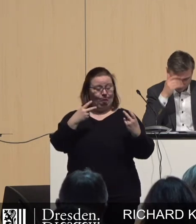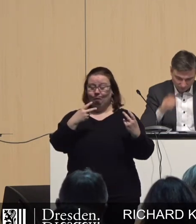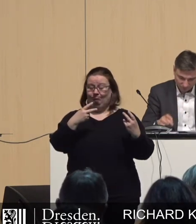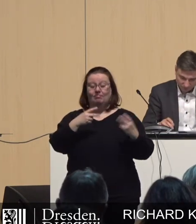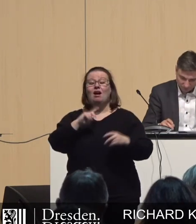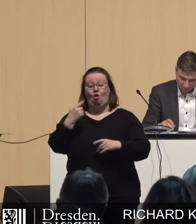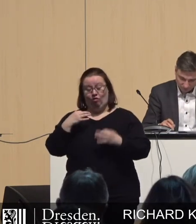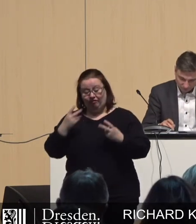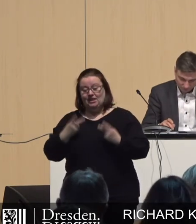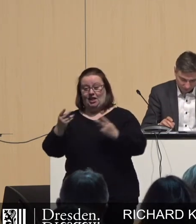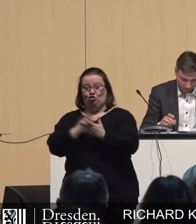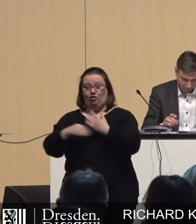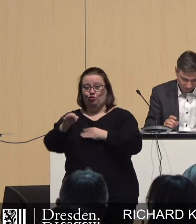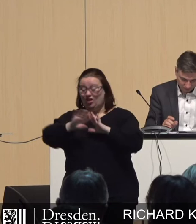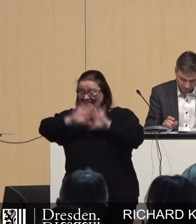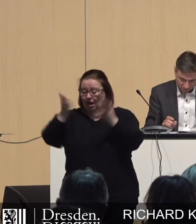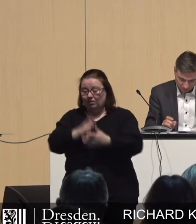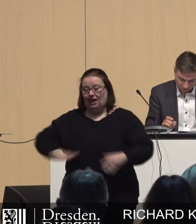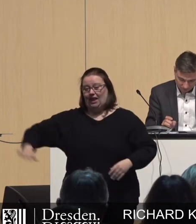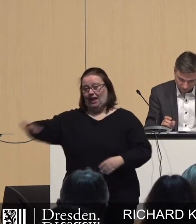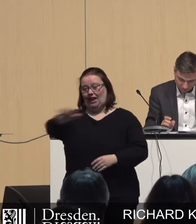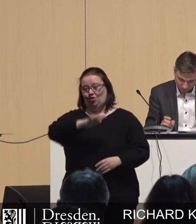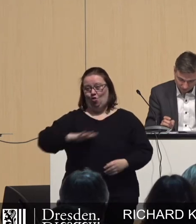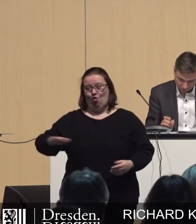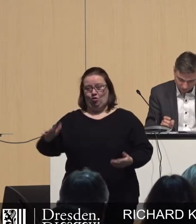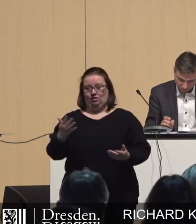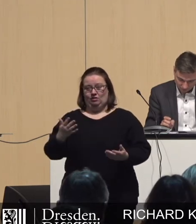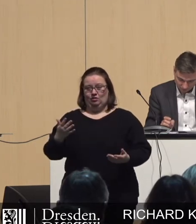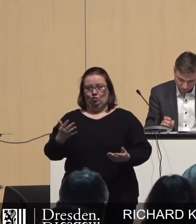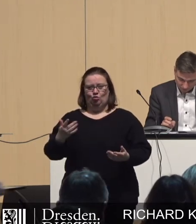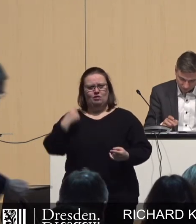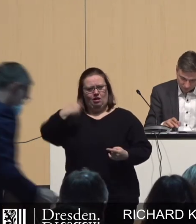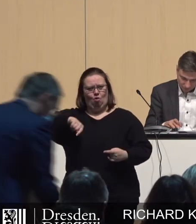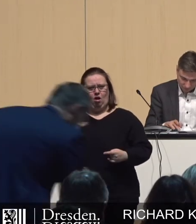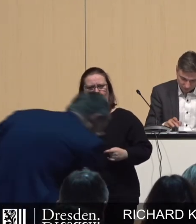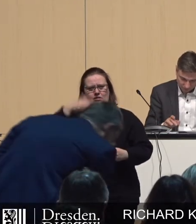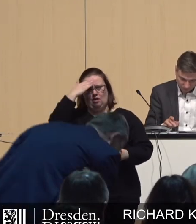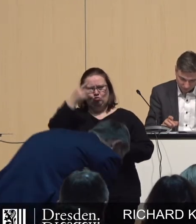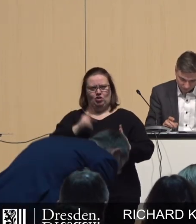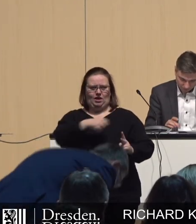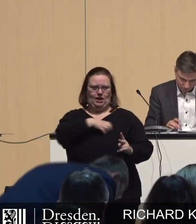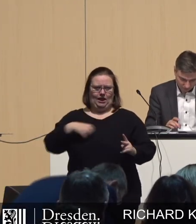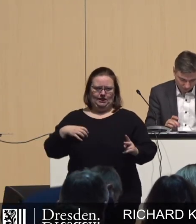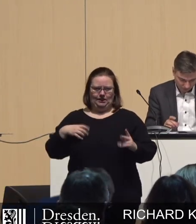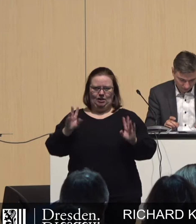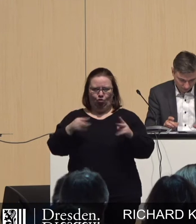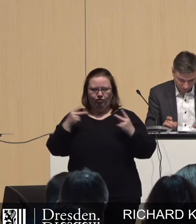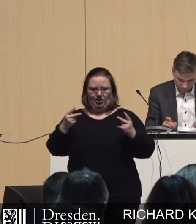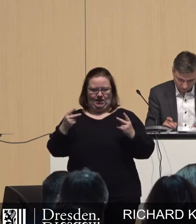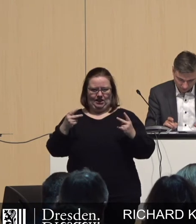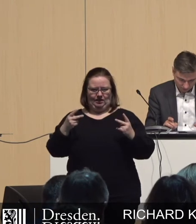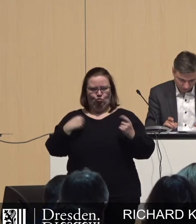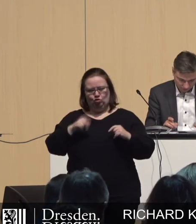Dresden ist, sondern es ist eine wichtige Entscheidung für die gesamte Region. Und ich glaube auch, dass wir als Landeshauptstadt Dresden gut daran tun, uns genau das